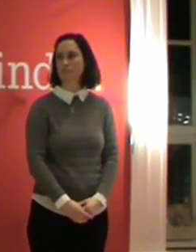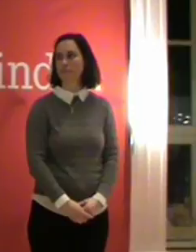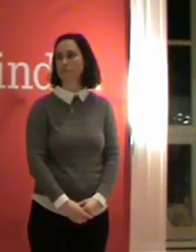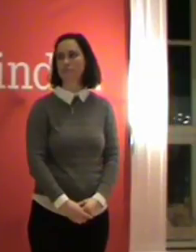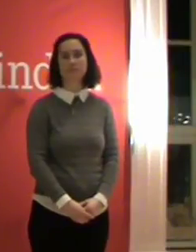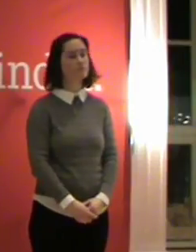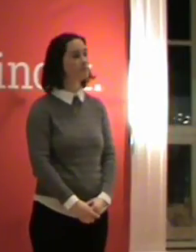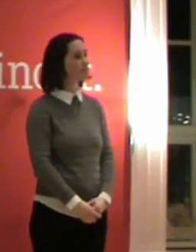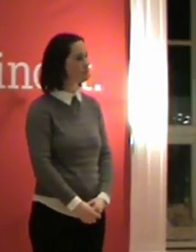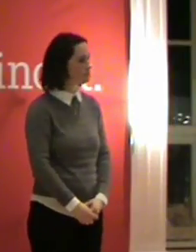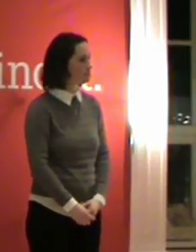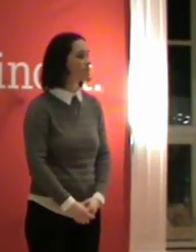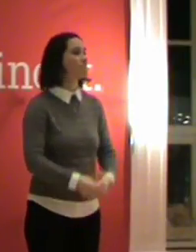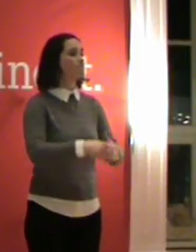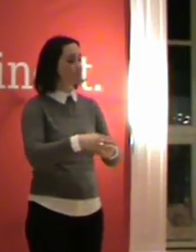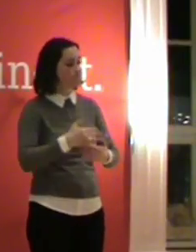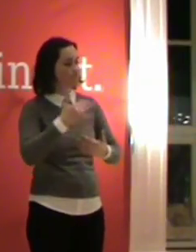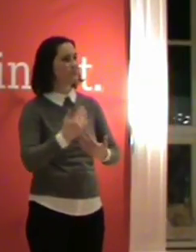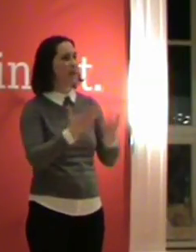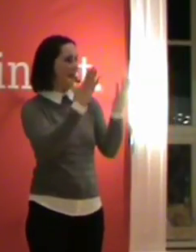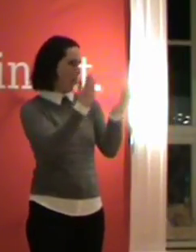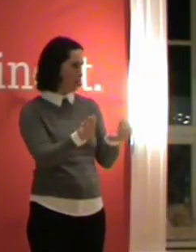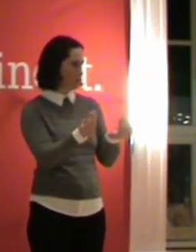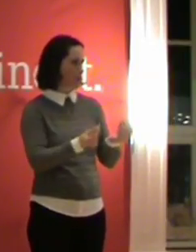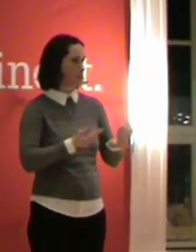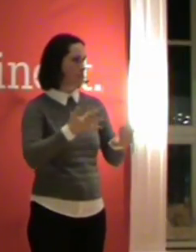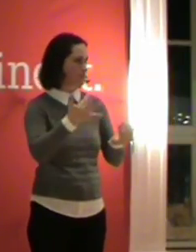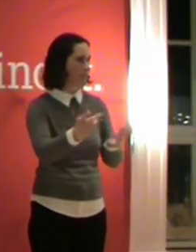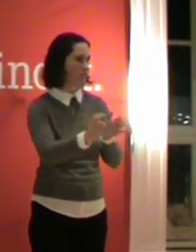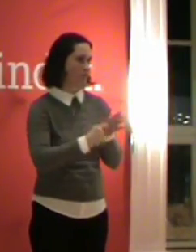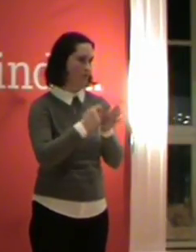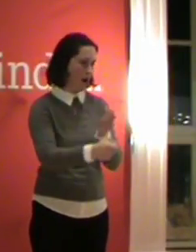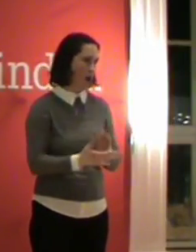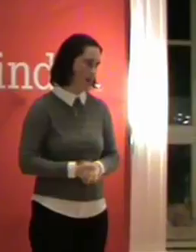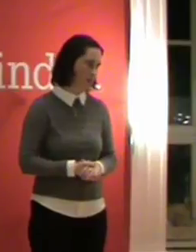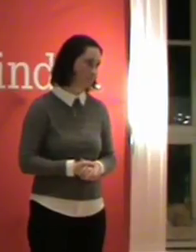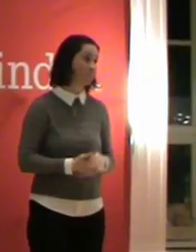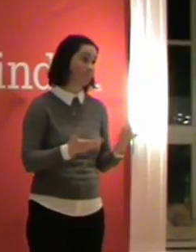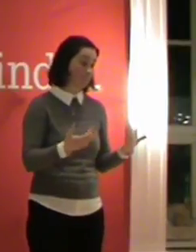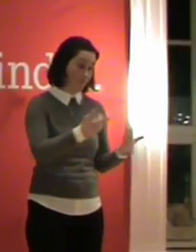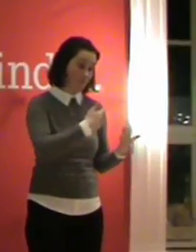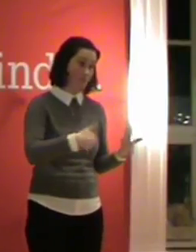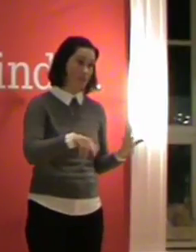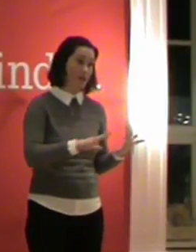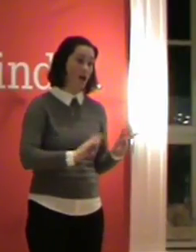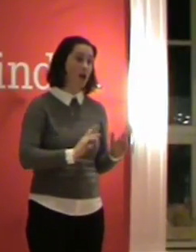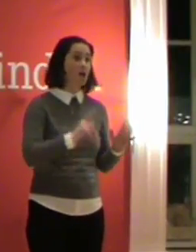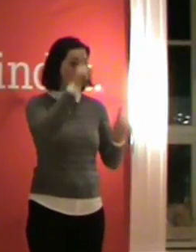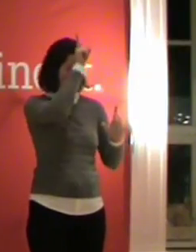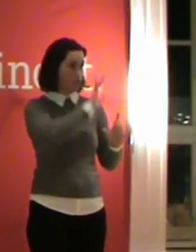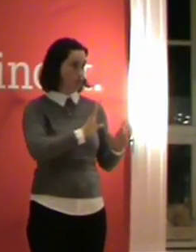Und es geht eben in dem Herbst um genau die beiden Weichenstellungen, die ich gesagt habe. Schaffen wir das, in Deutschland den